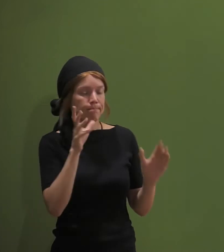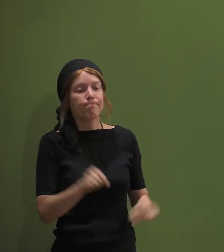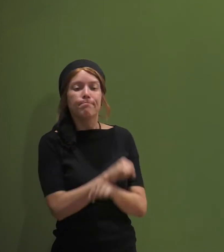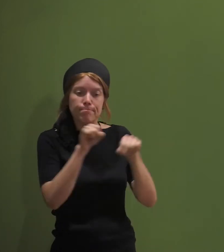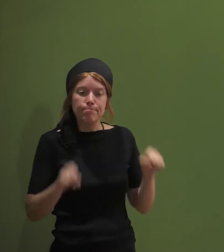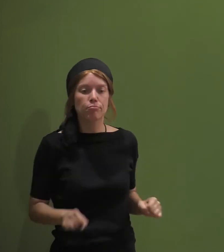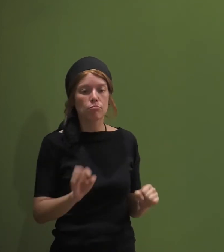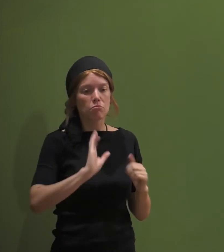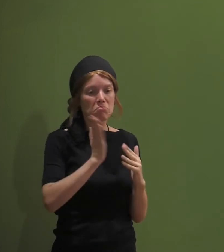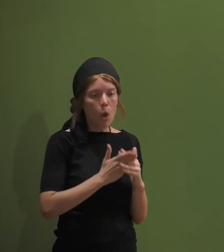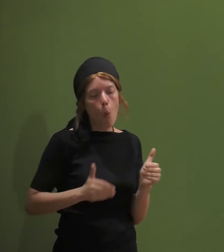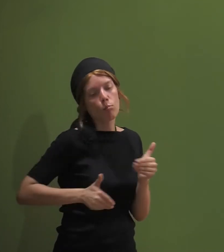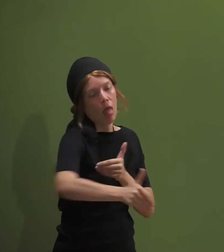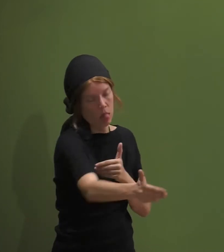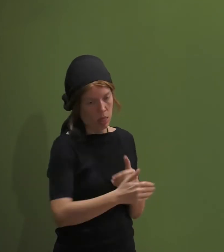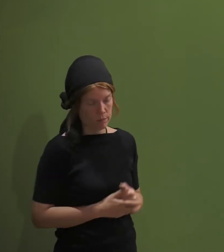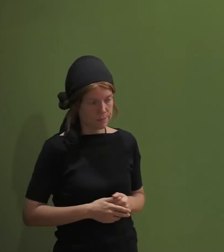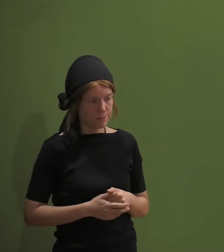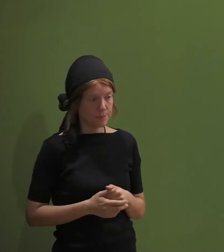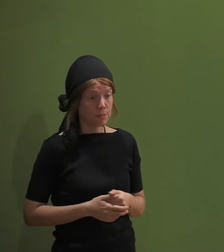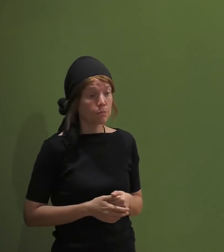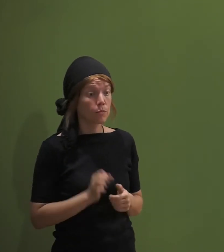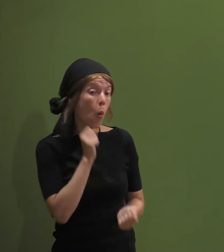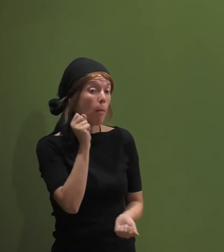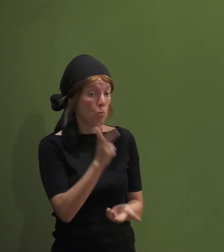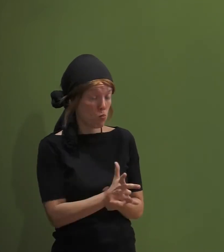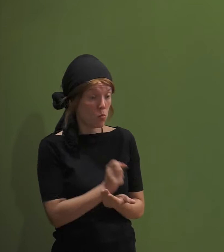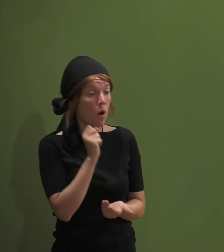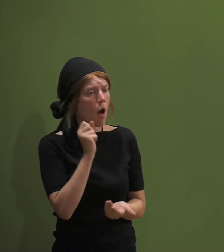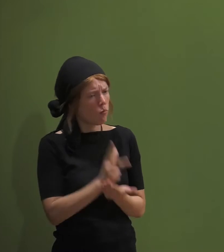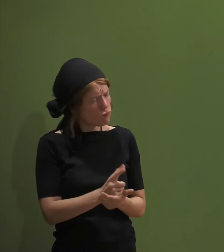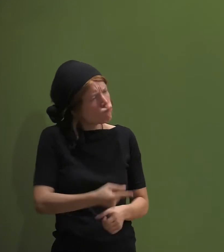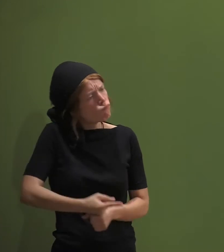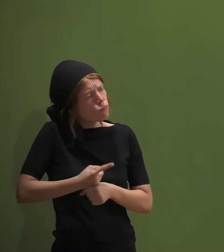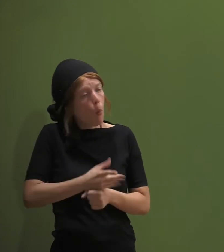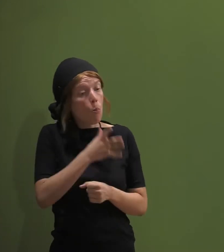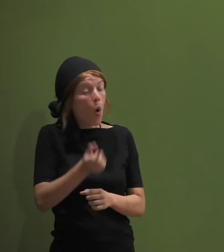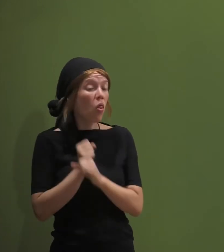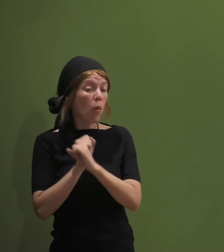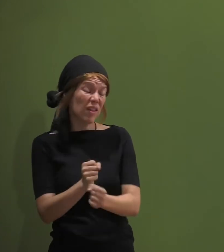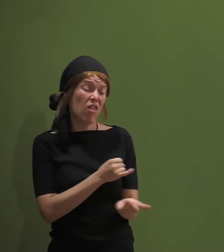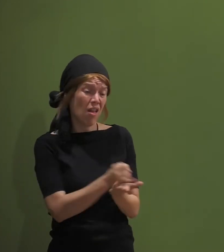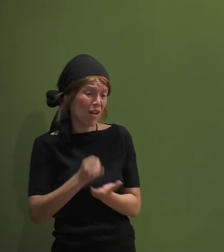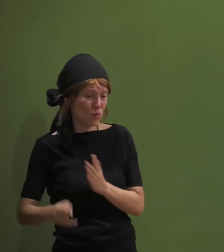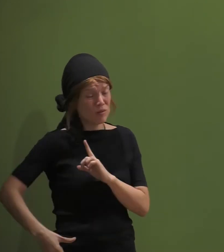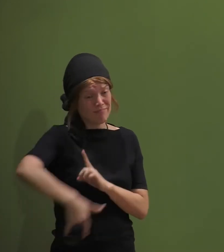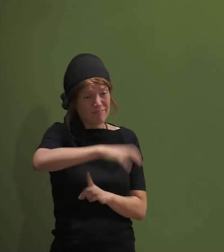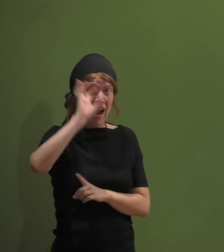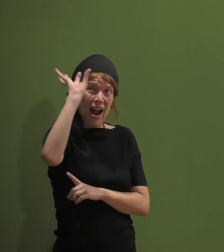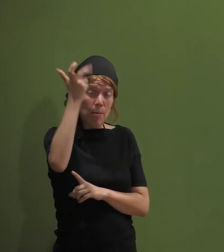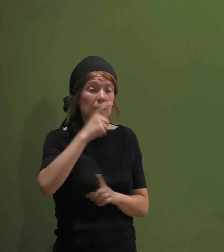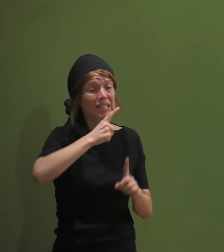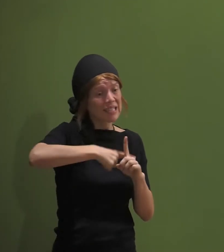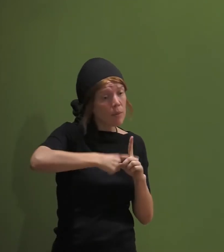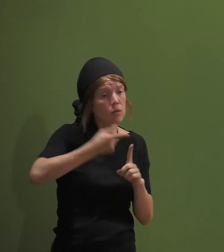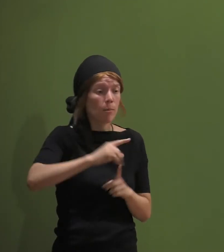el medio o incluso en el largo plazo. Es en buena medida una apuesta, pero una apuesta obligada por la dependencia de la agricultura del clima, tanto en